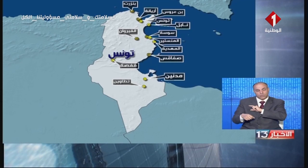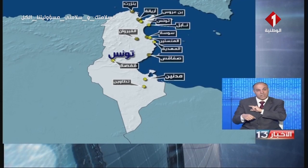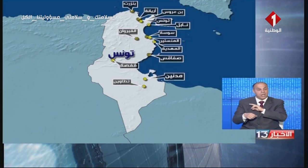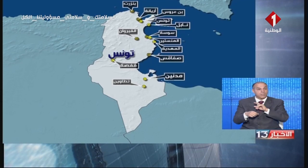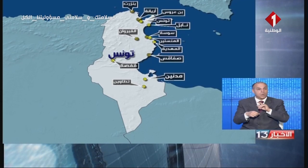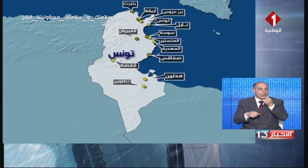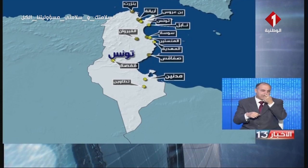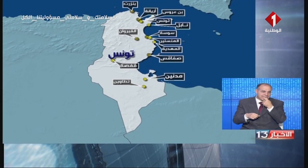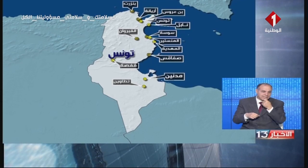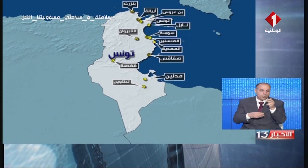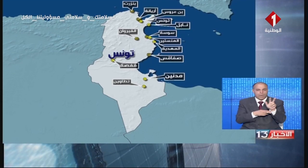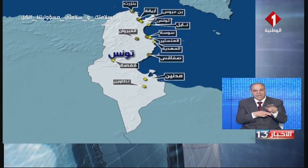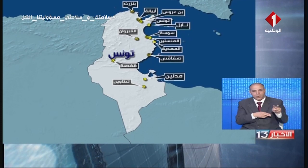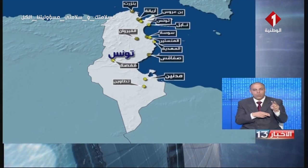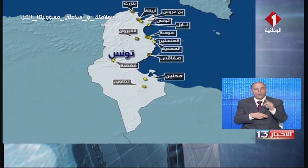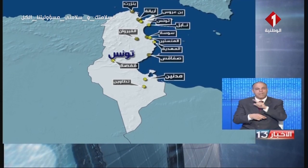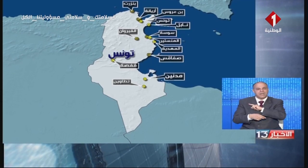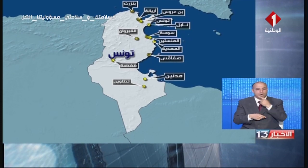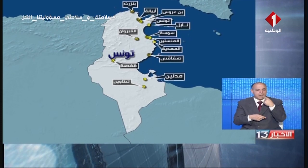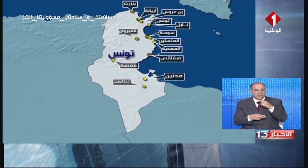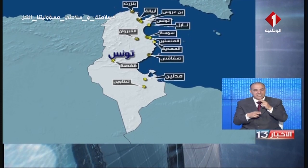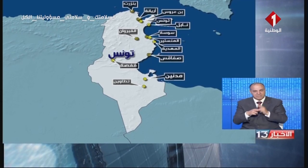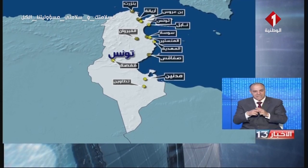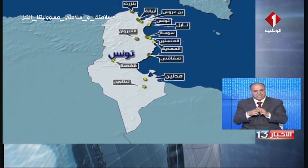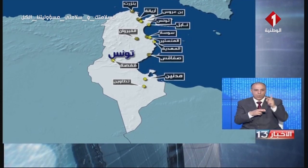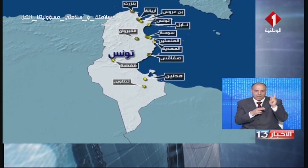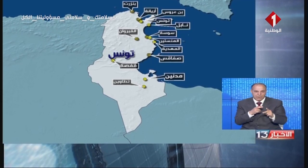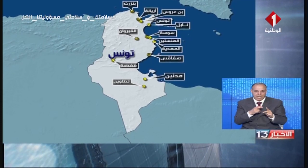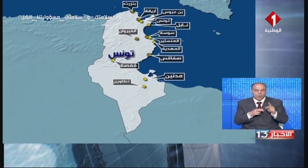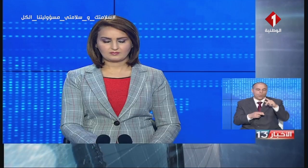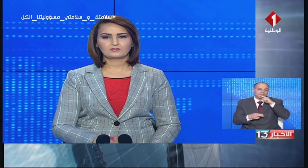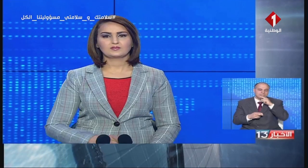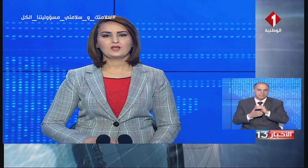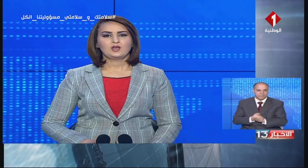والمنسير وبن عروس ومدنين ونابل وصفاقس وقبلي وجابس.